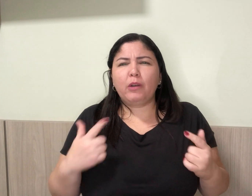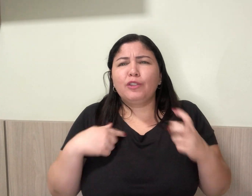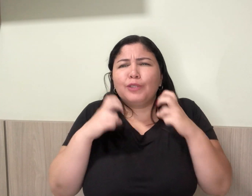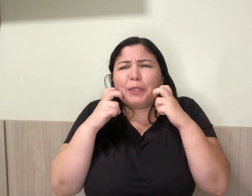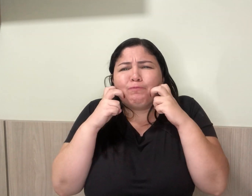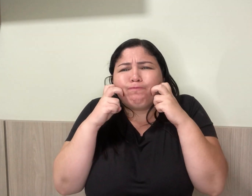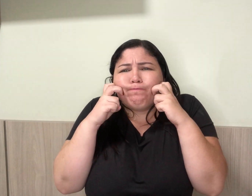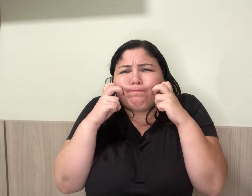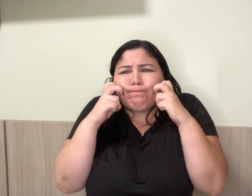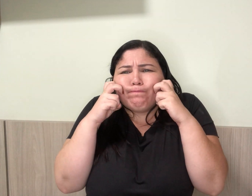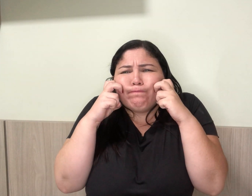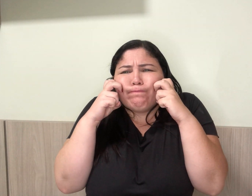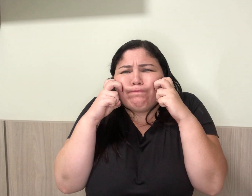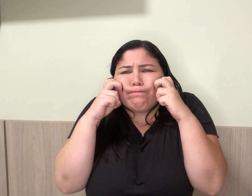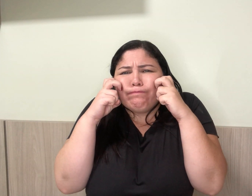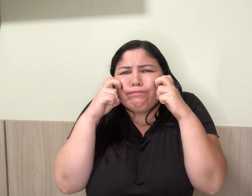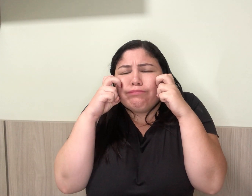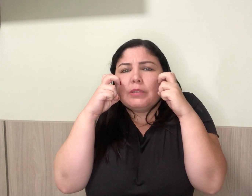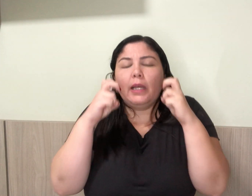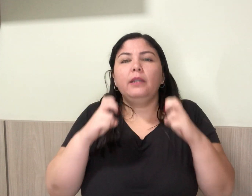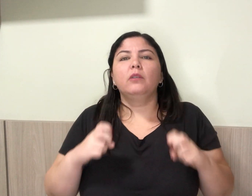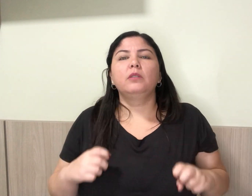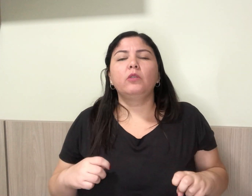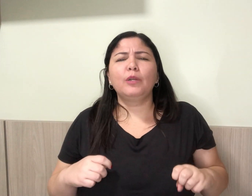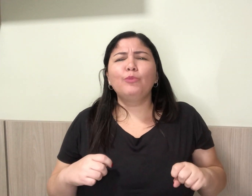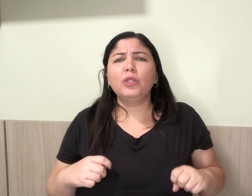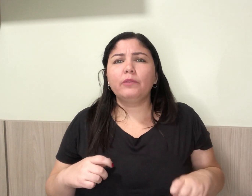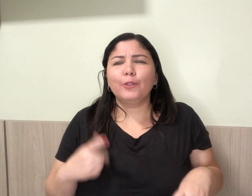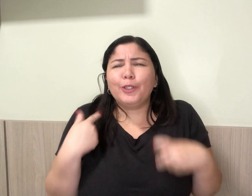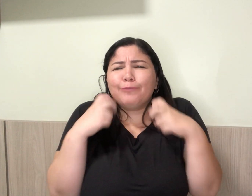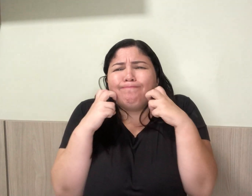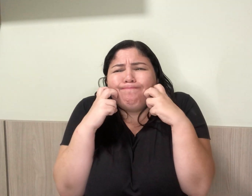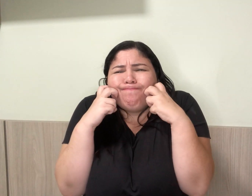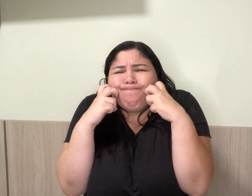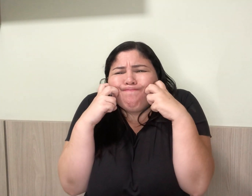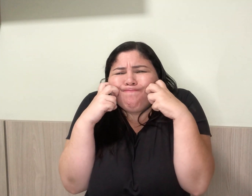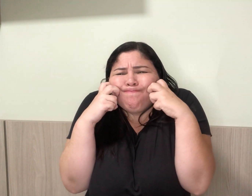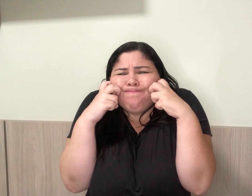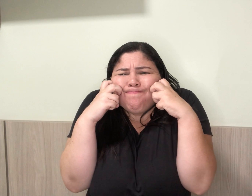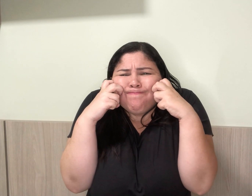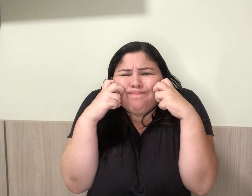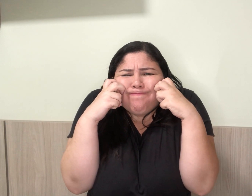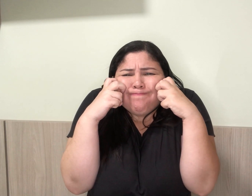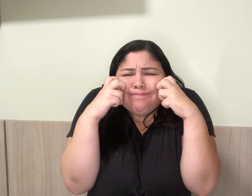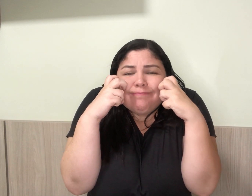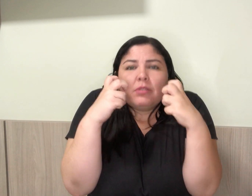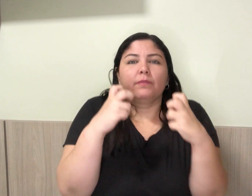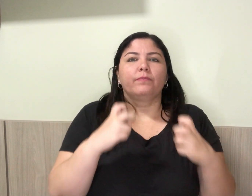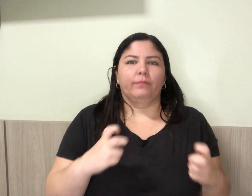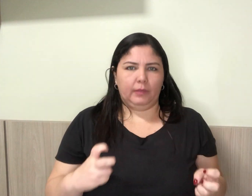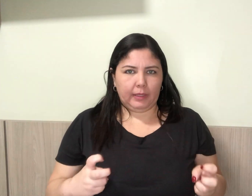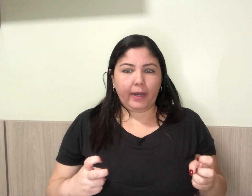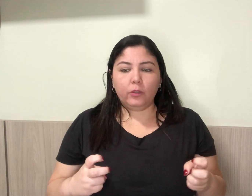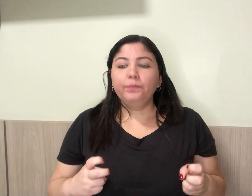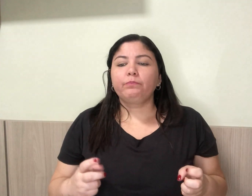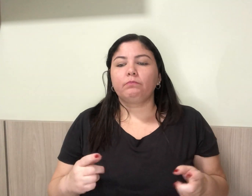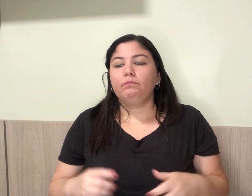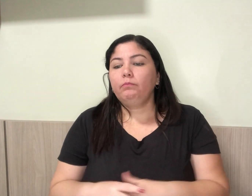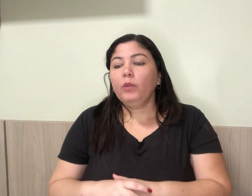então eu tenho, né? Se eu tenho muita vergonha, eu certo?